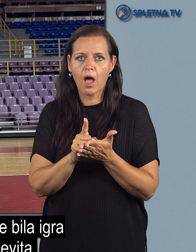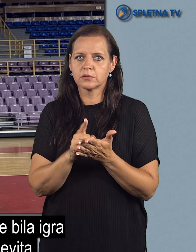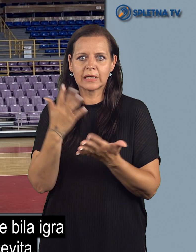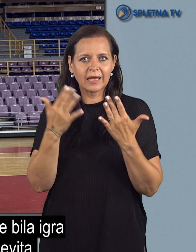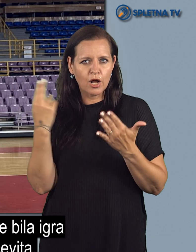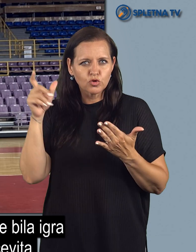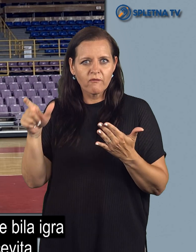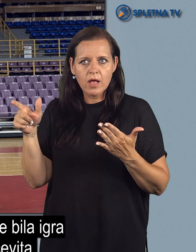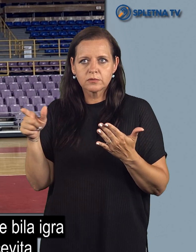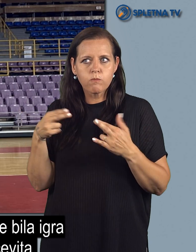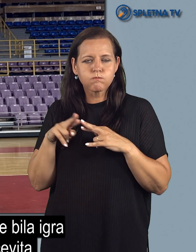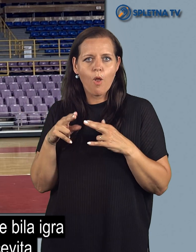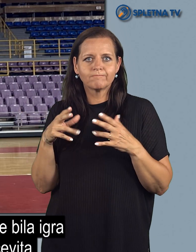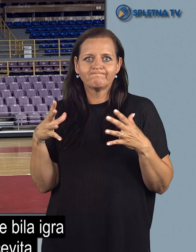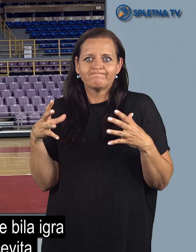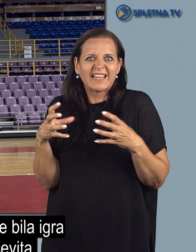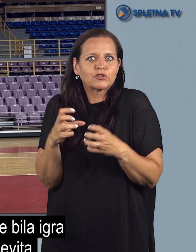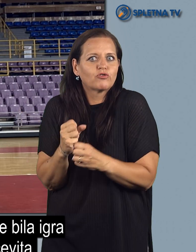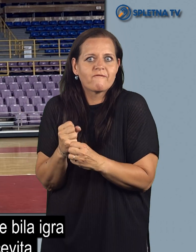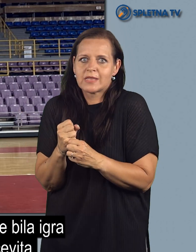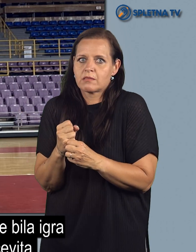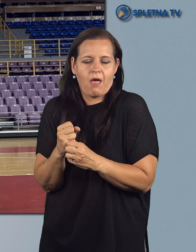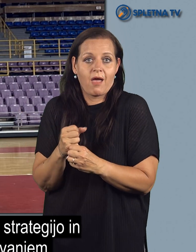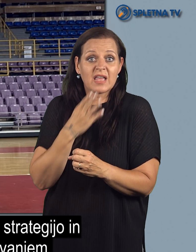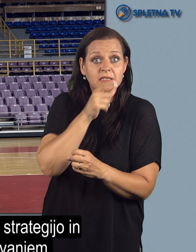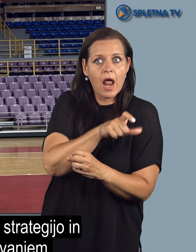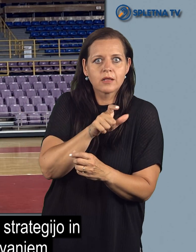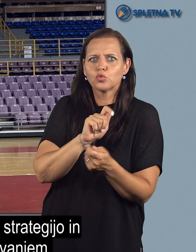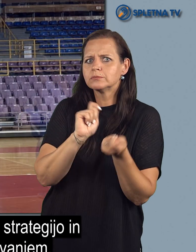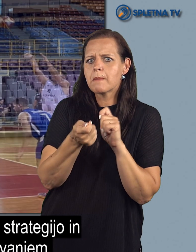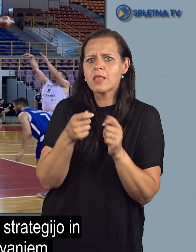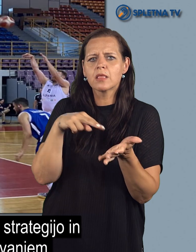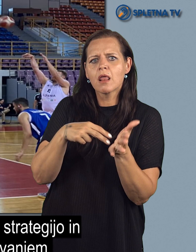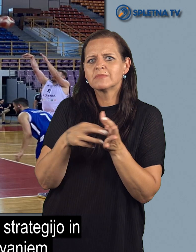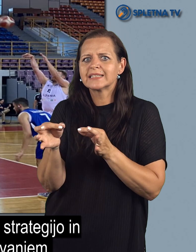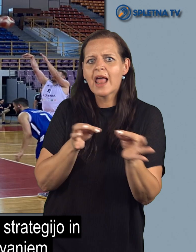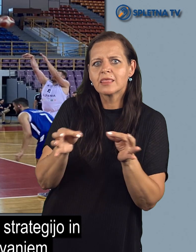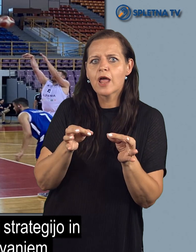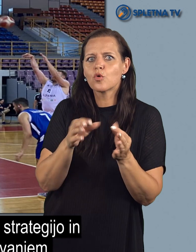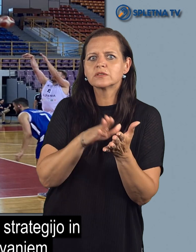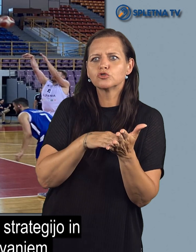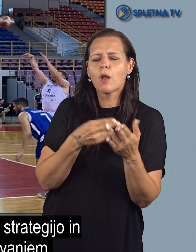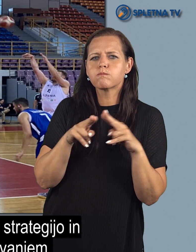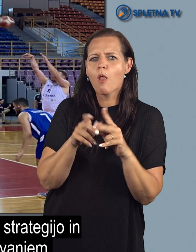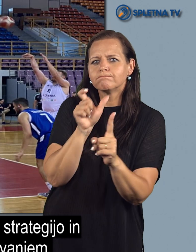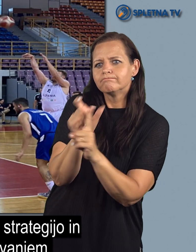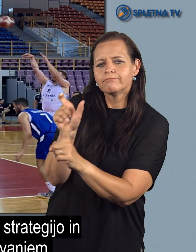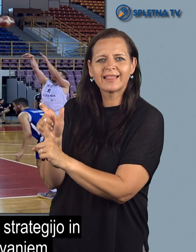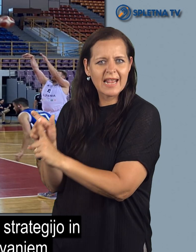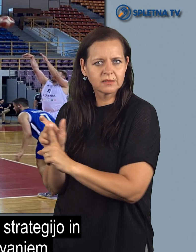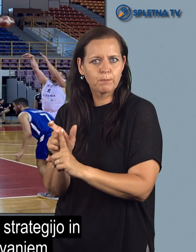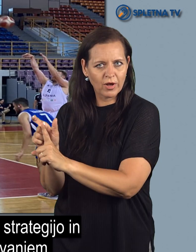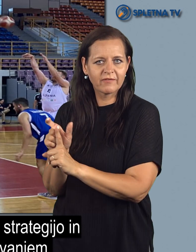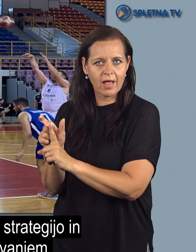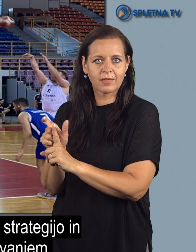igra Slovencev bolj krčevita, saj so Izraelci spremenili strategijo in začeli s tesnim pokrivanjem.